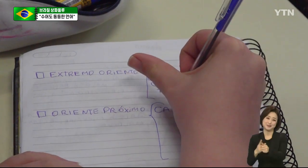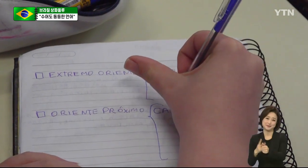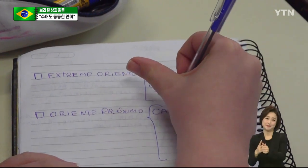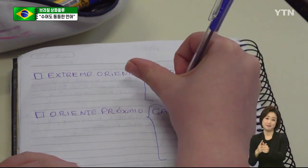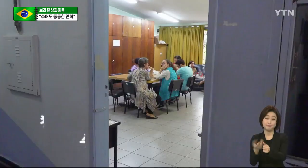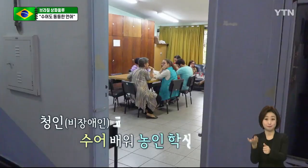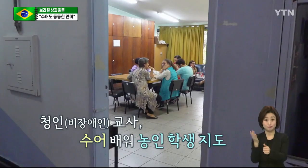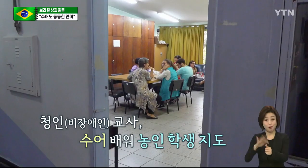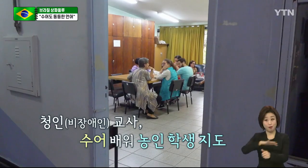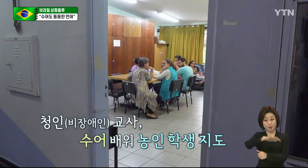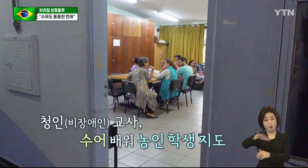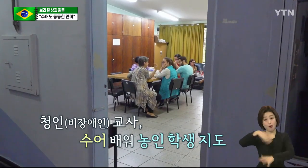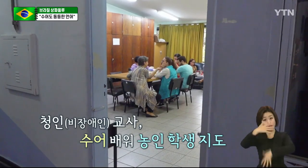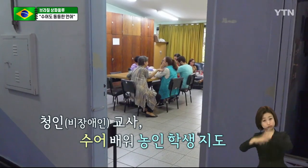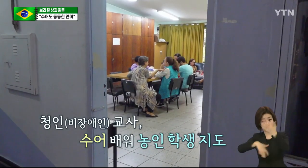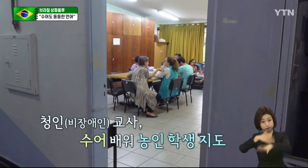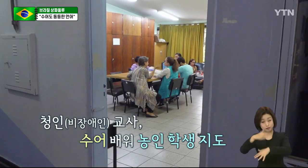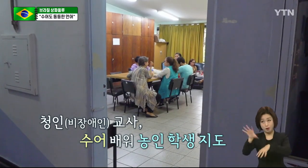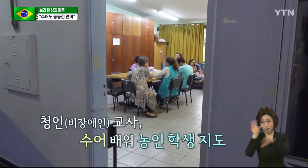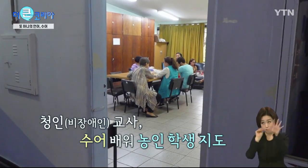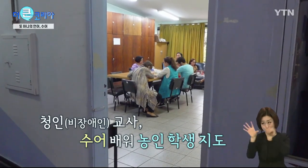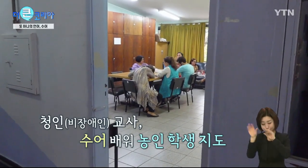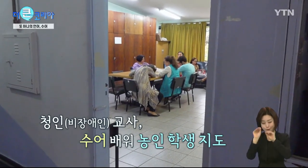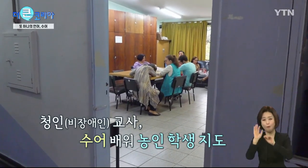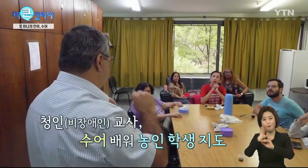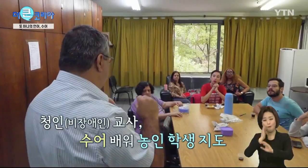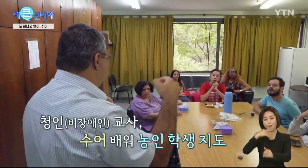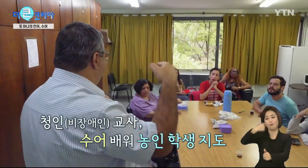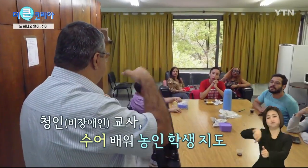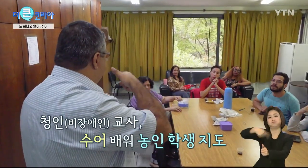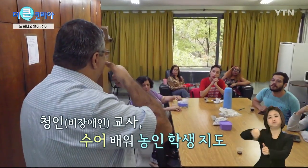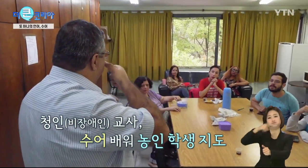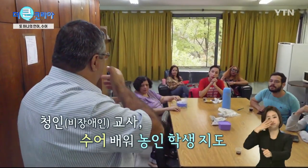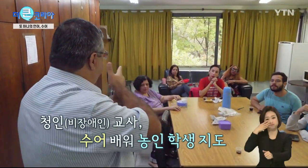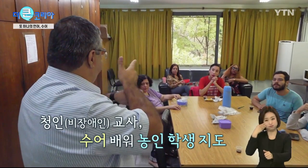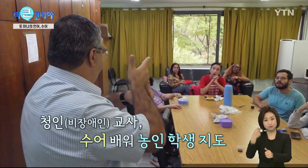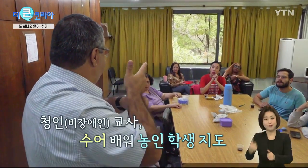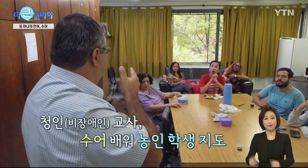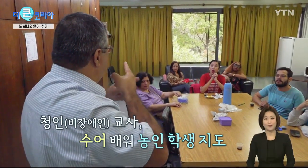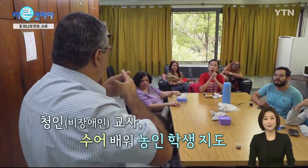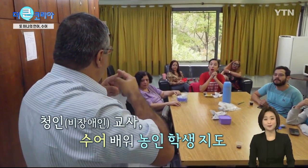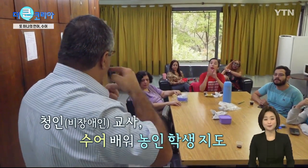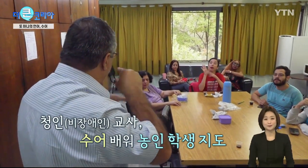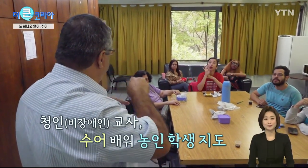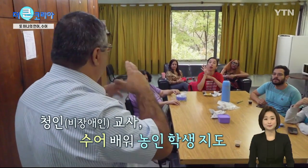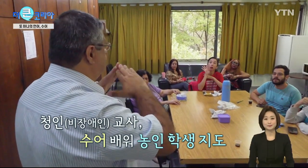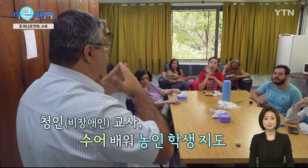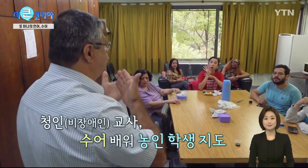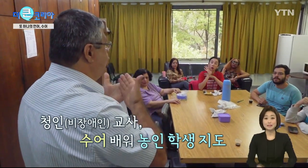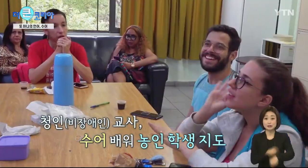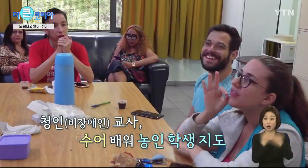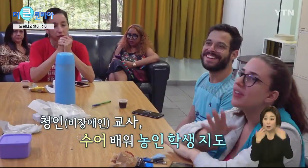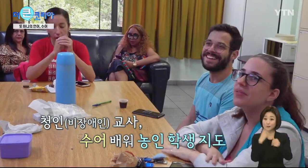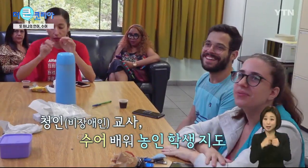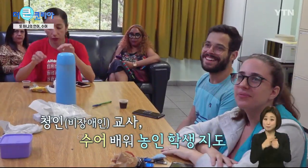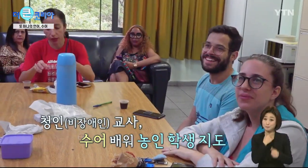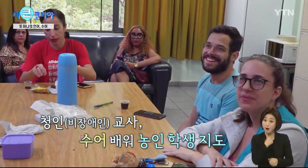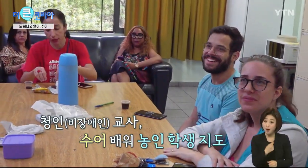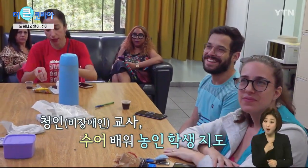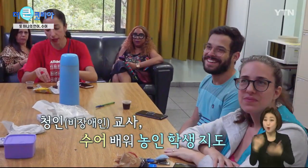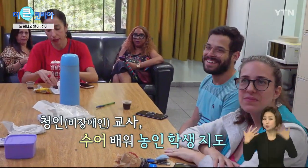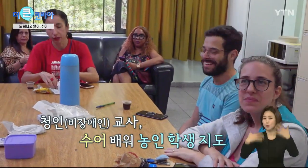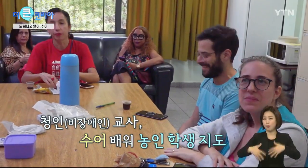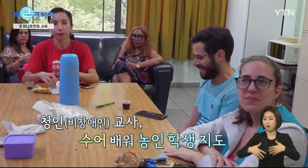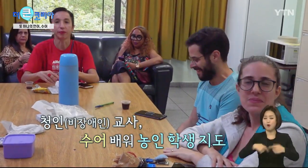청인인데요. 그들은 직접 수어를 배워 농인의 입장에서 학생들을 가르치고 있습니다. 브라질에서 특수학교